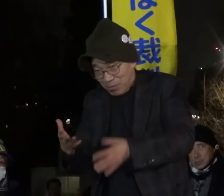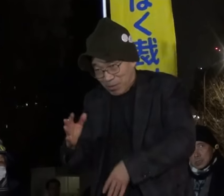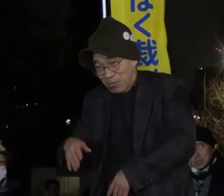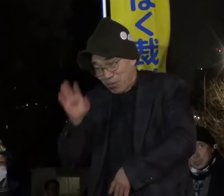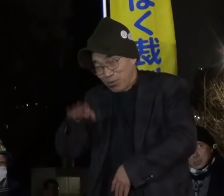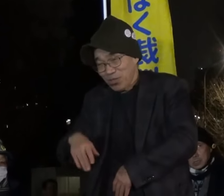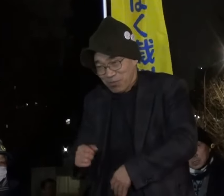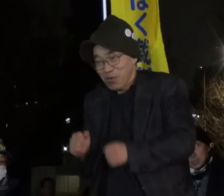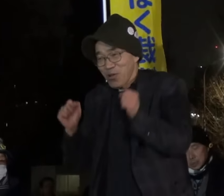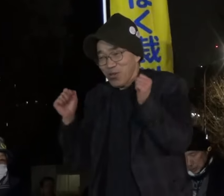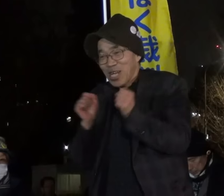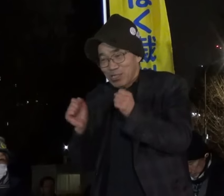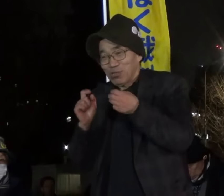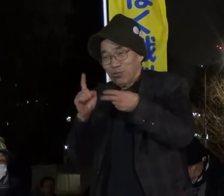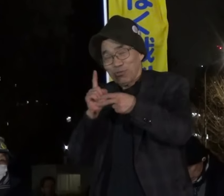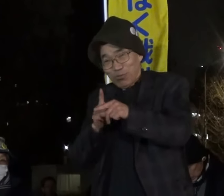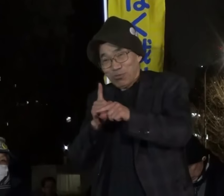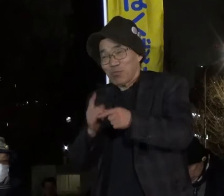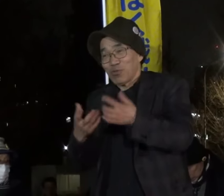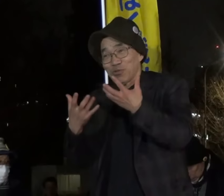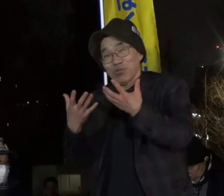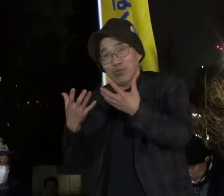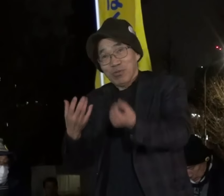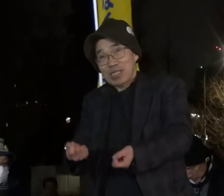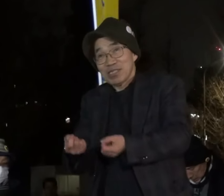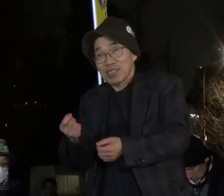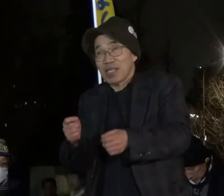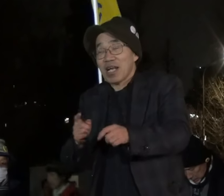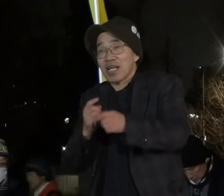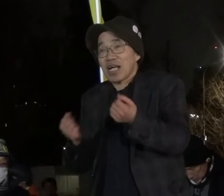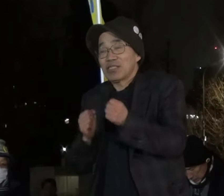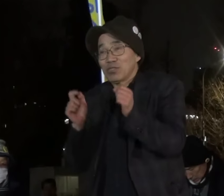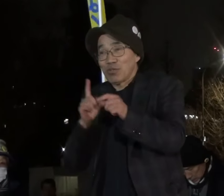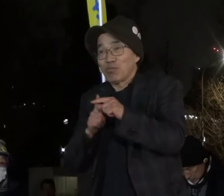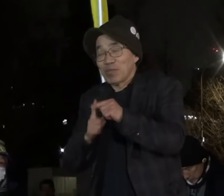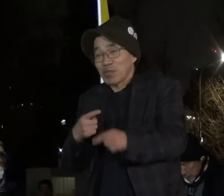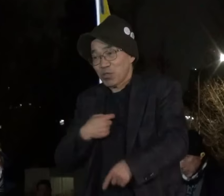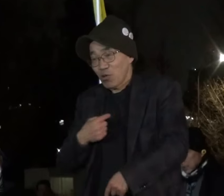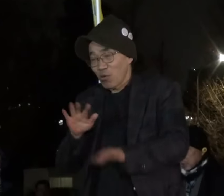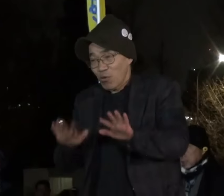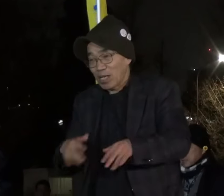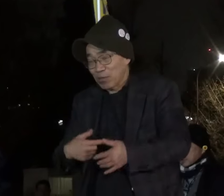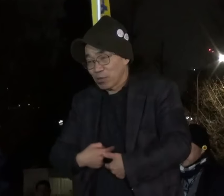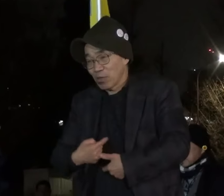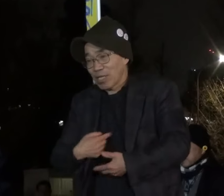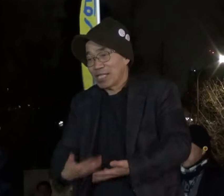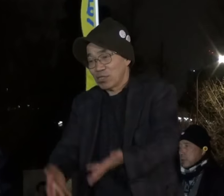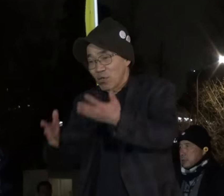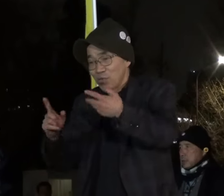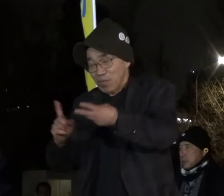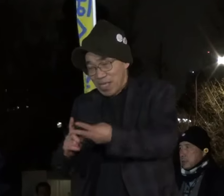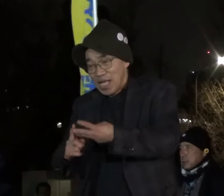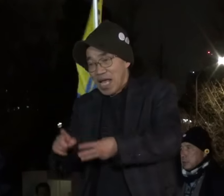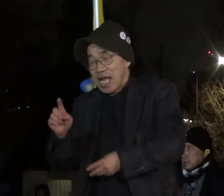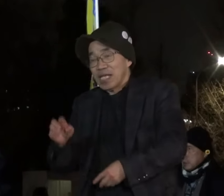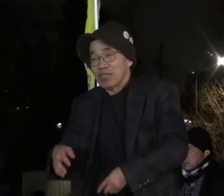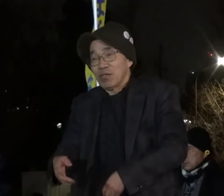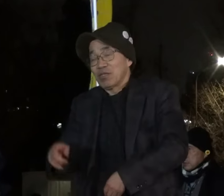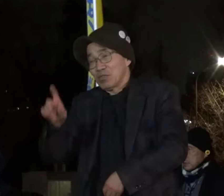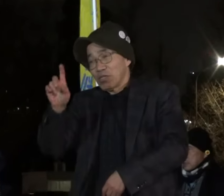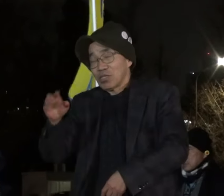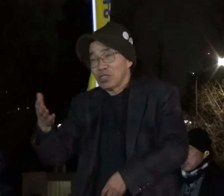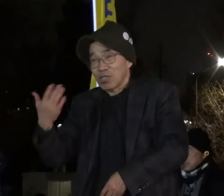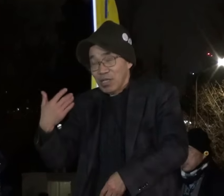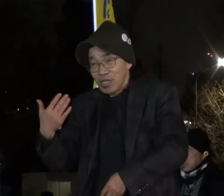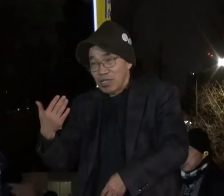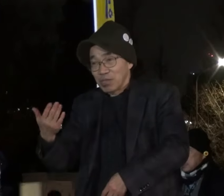お見舞い申し上げますということなんですけども、今日ちょっと実は僕は誕生日で、あの昔はあの1月15日って言うと、あの多分知ってる方もいない